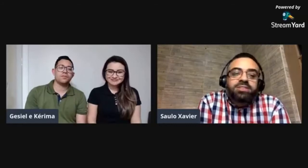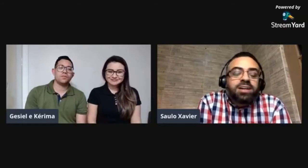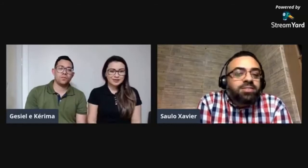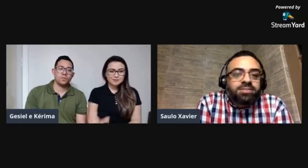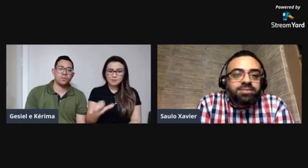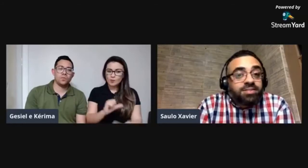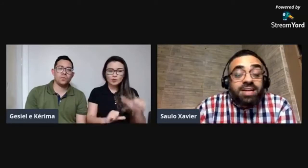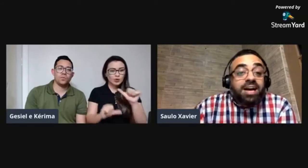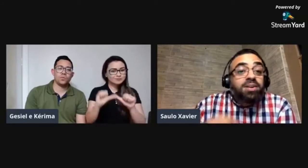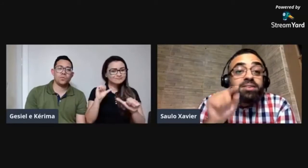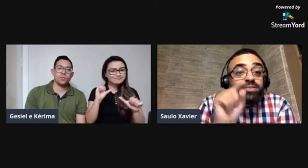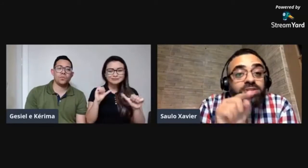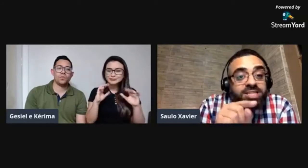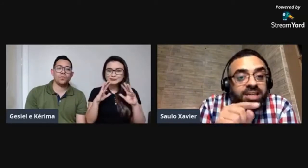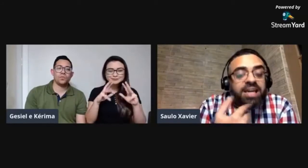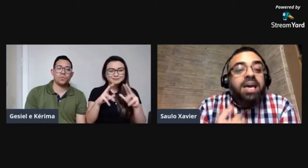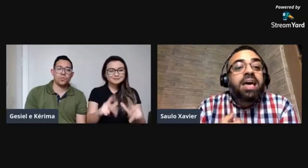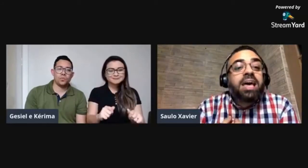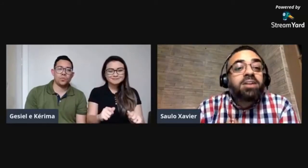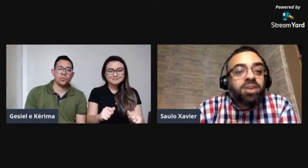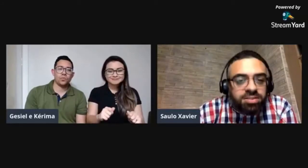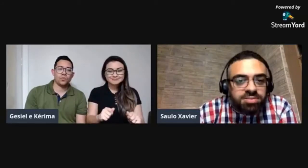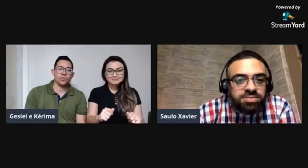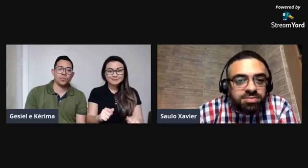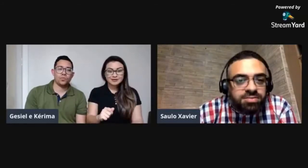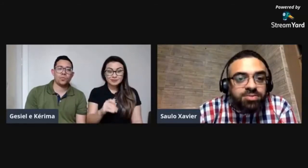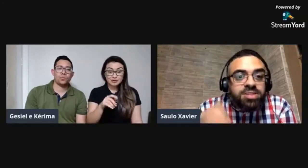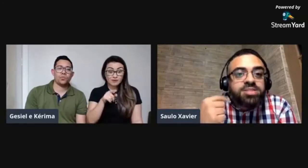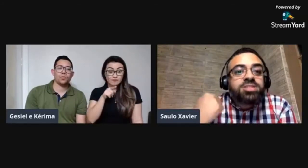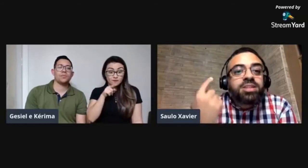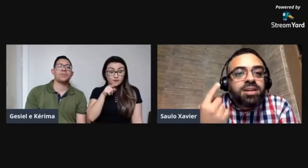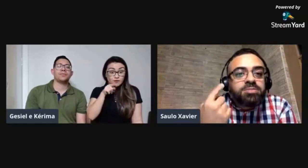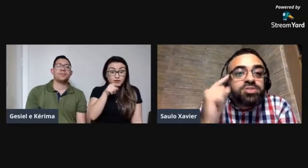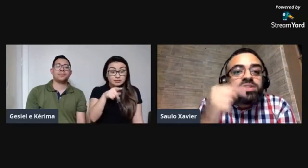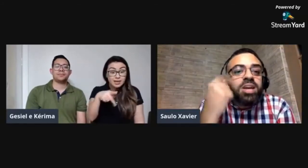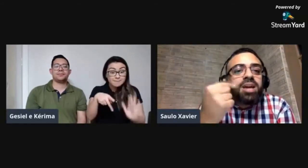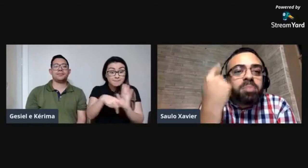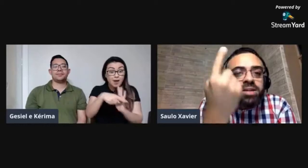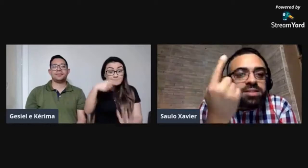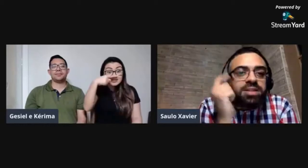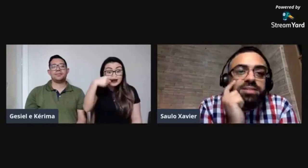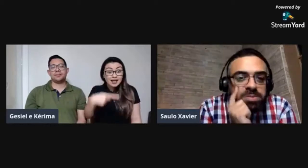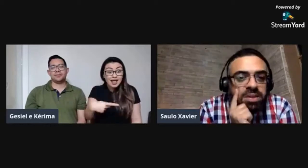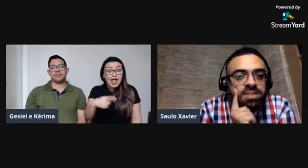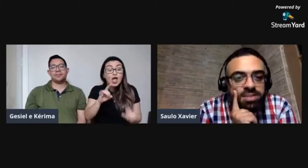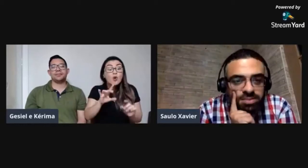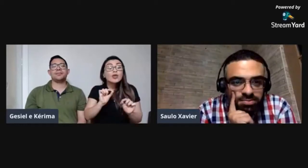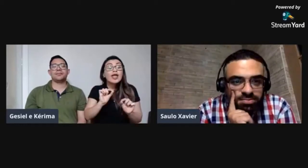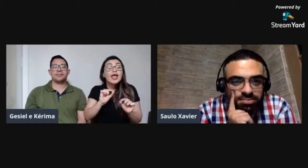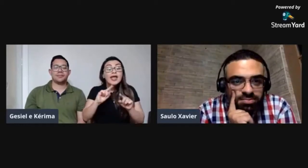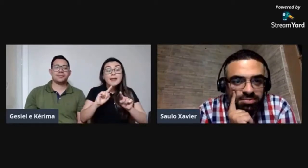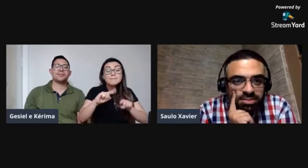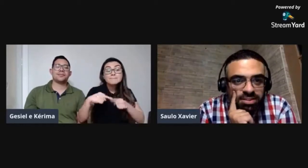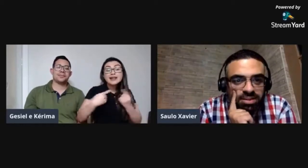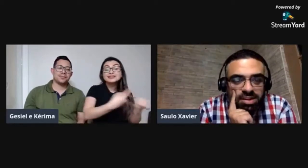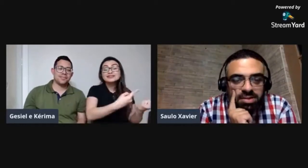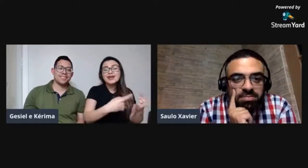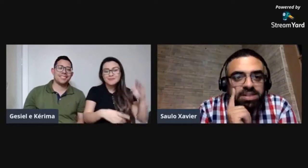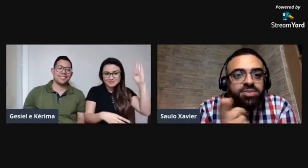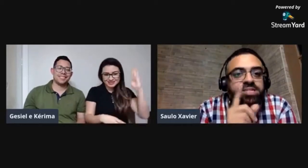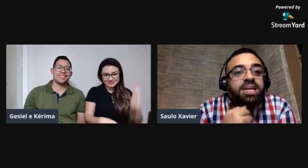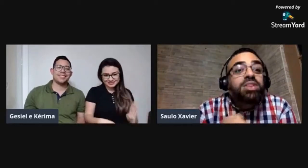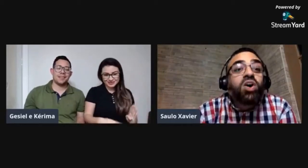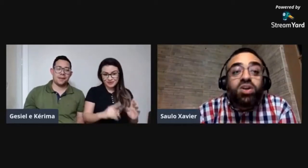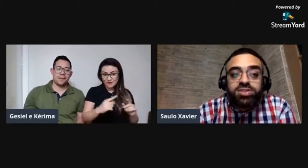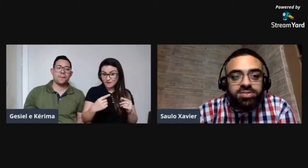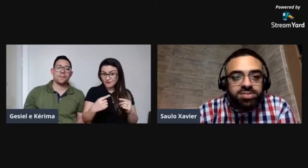Mudou. Eles falaram, não, você é nosso. Nós estamos te emprestando para o Brasil. Uhum.